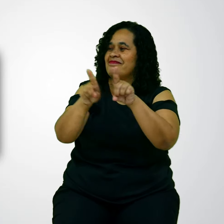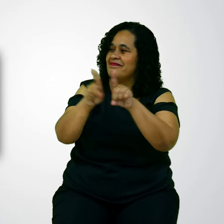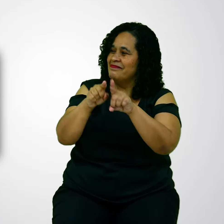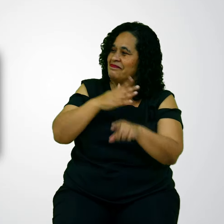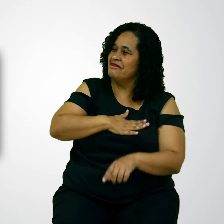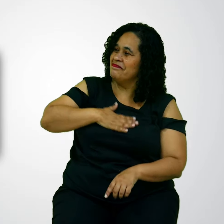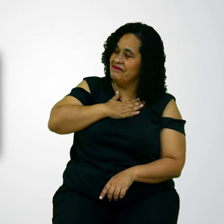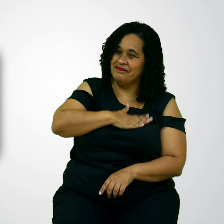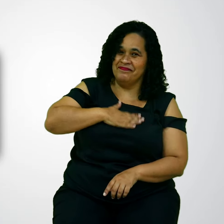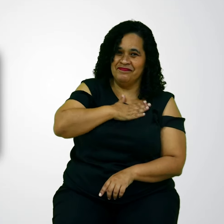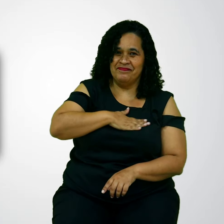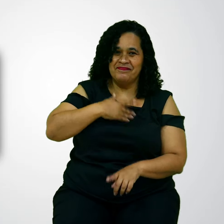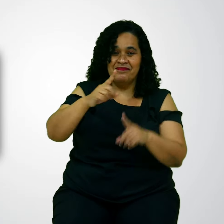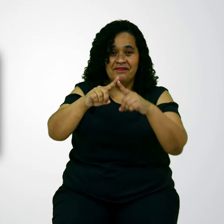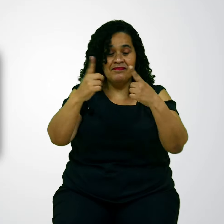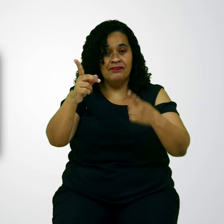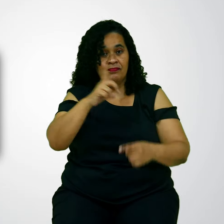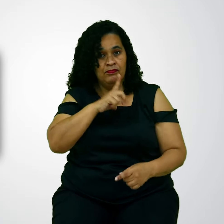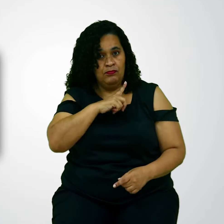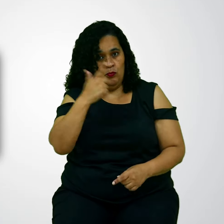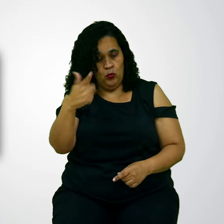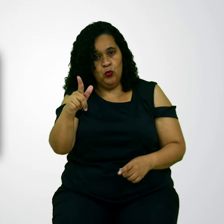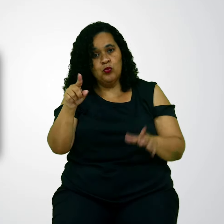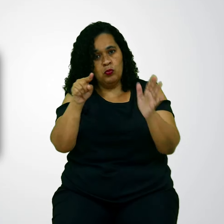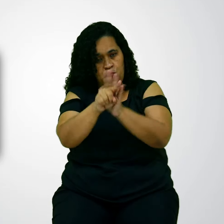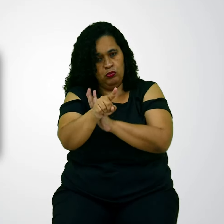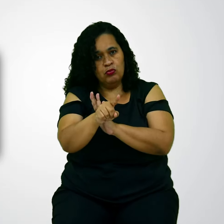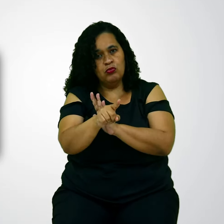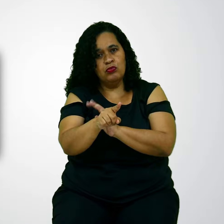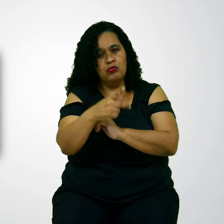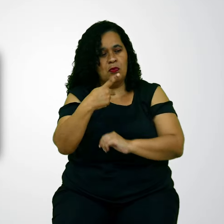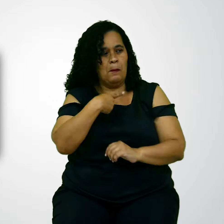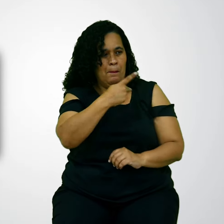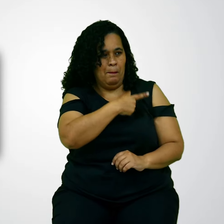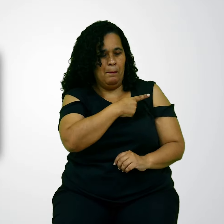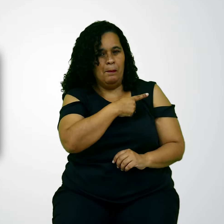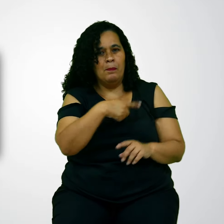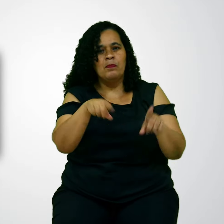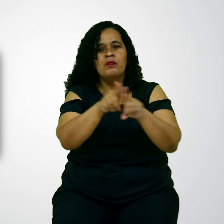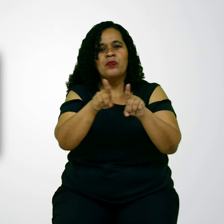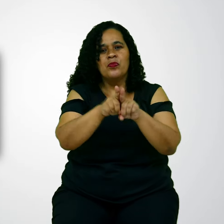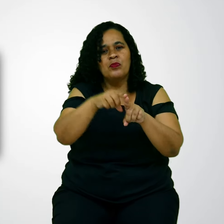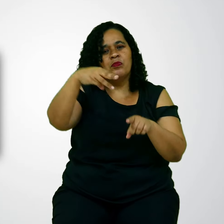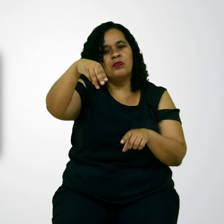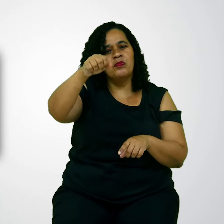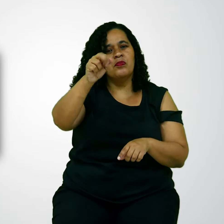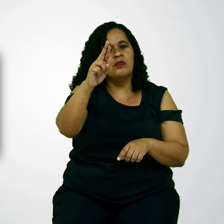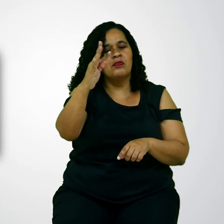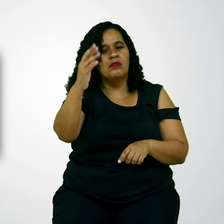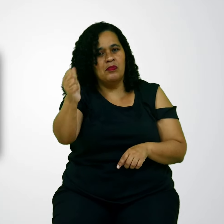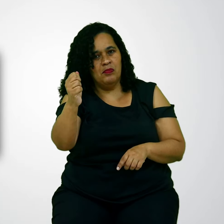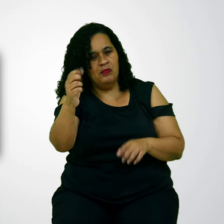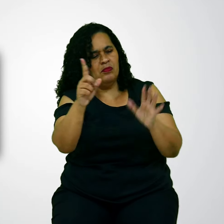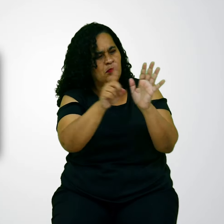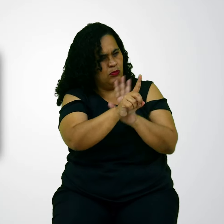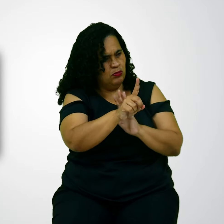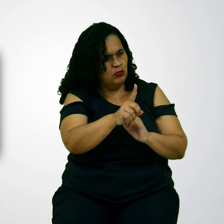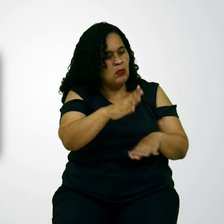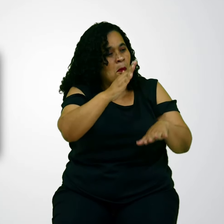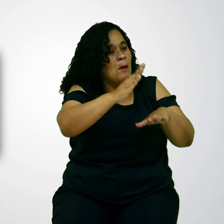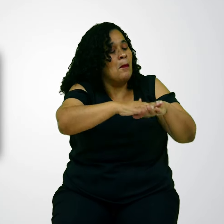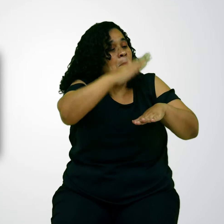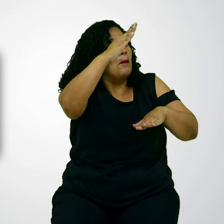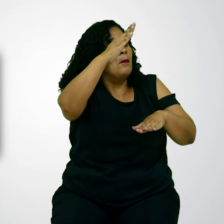última pergunta para o senhor, pastor. E essa pergunta eu vou estender para a Marta também. Pastor, mais que som em